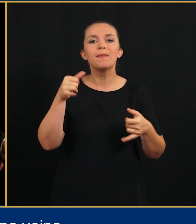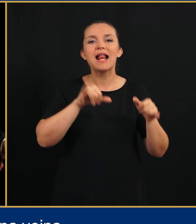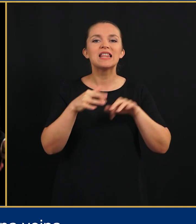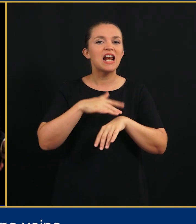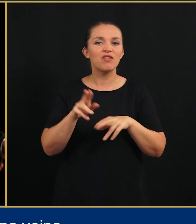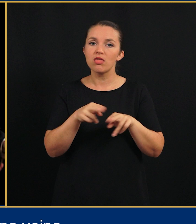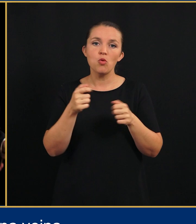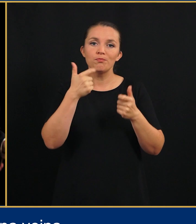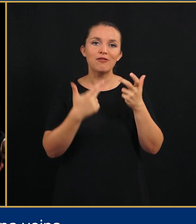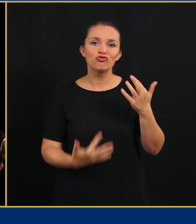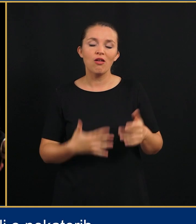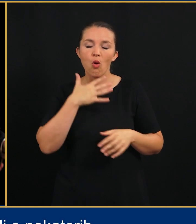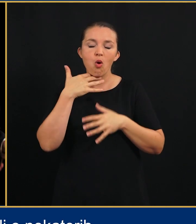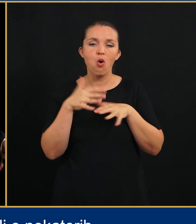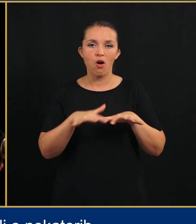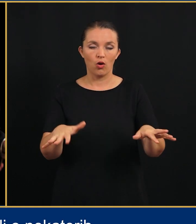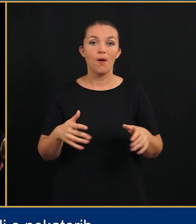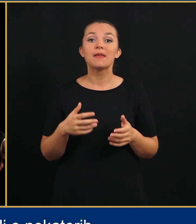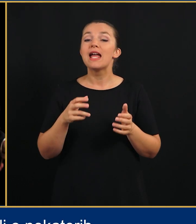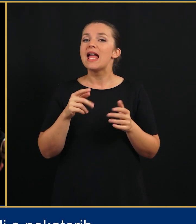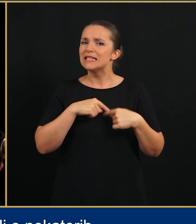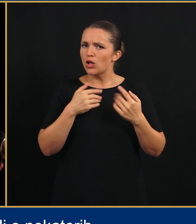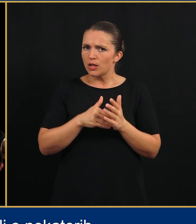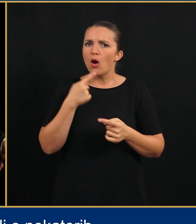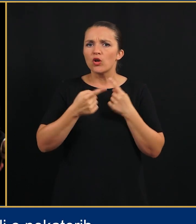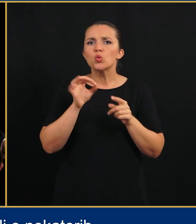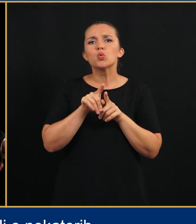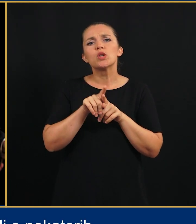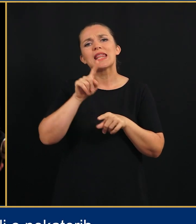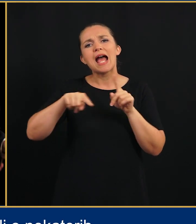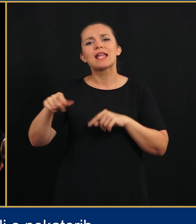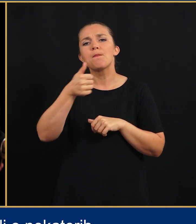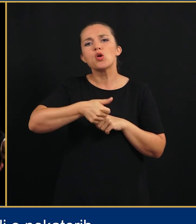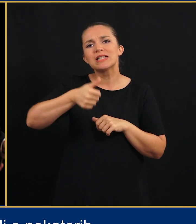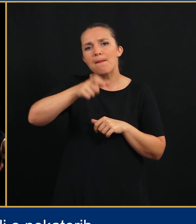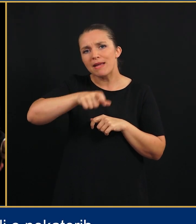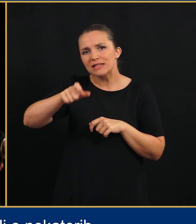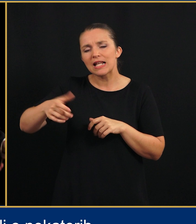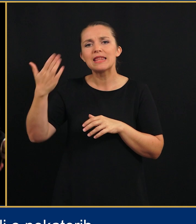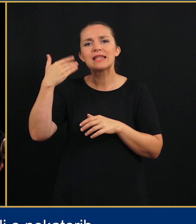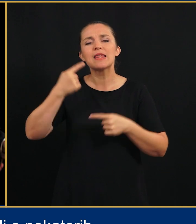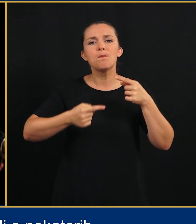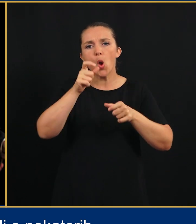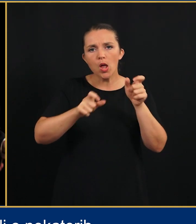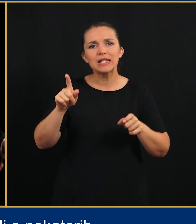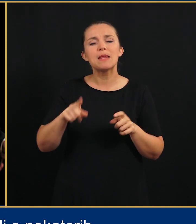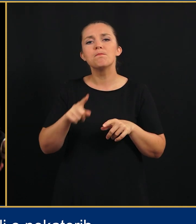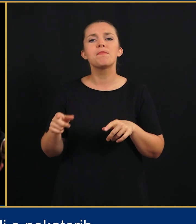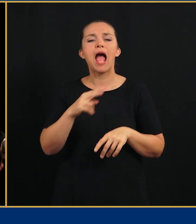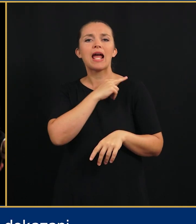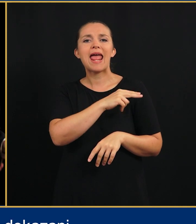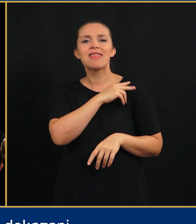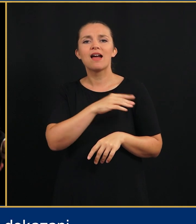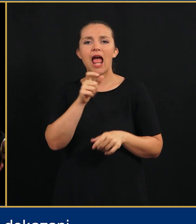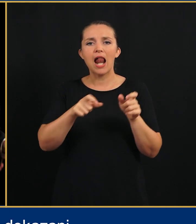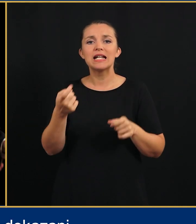ni mogoče prešteti. Iskreno je treba spregovoriti tudi o nekaterih posameznikih, nekdanjih politikih in generalih z